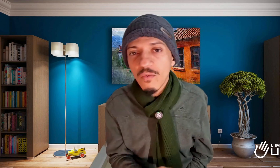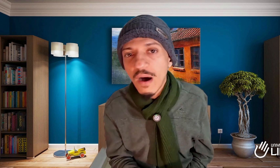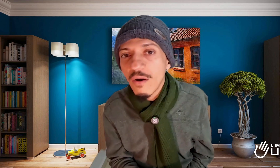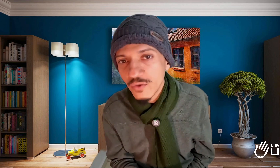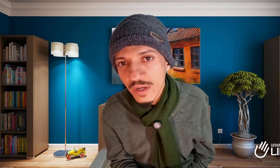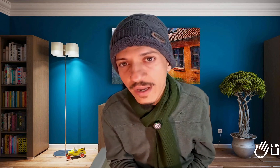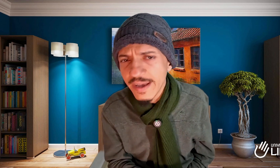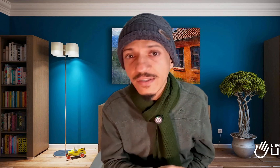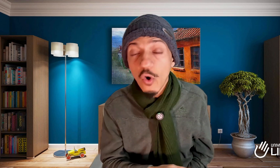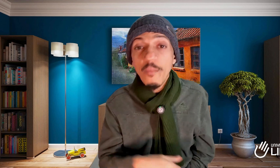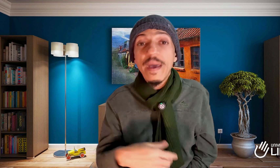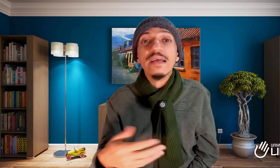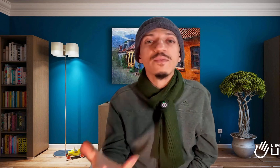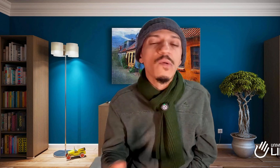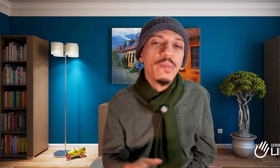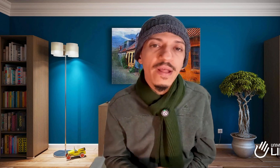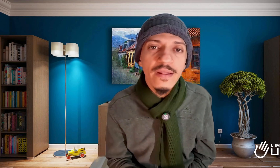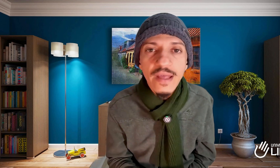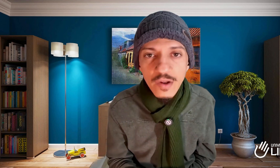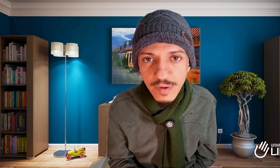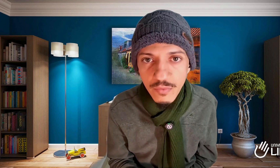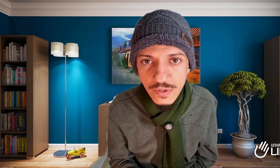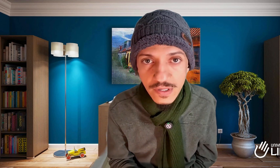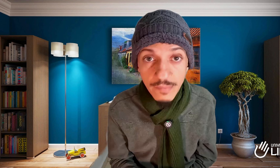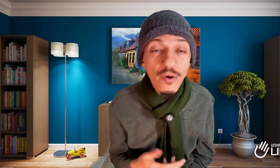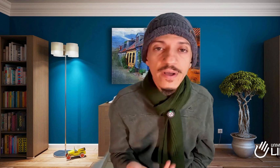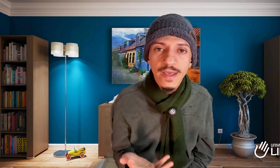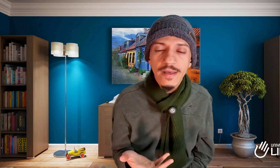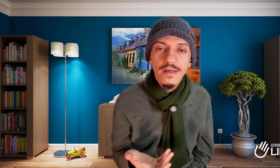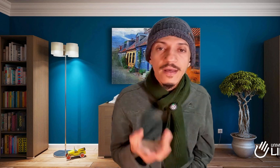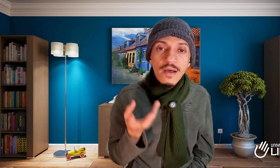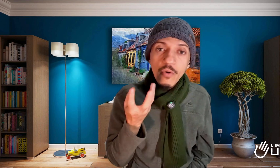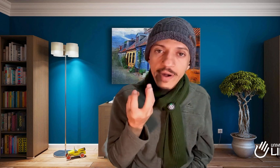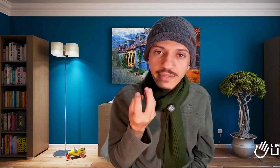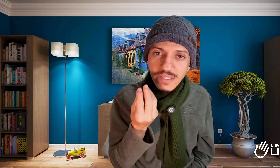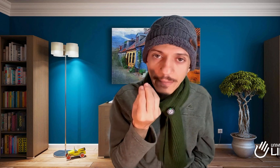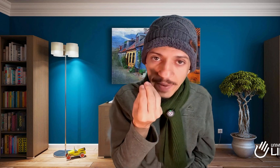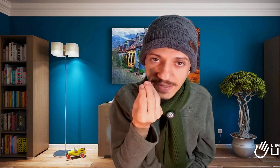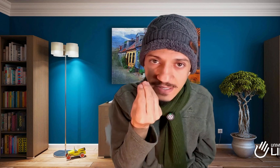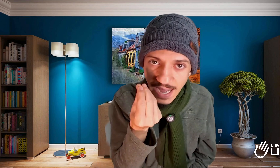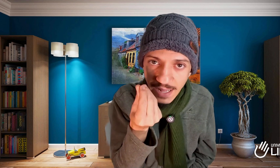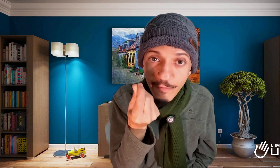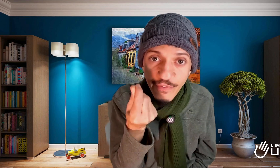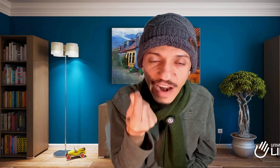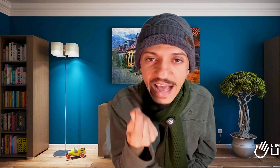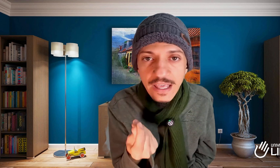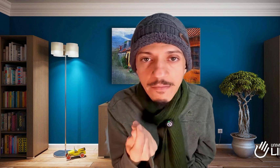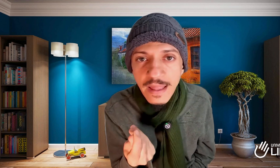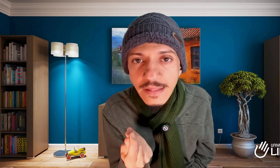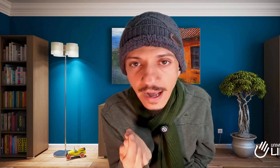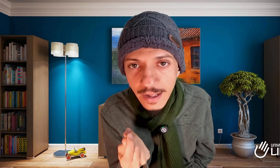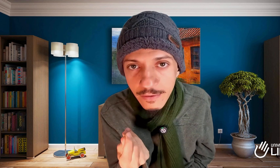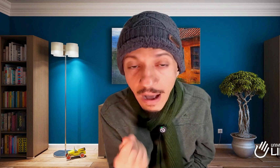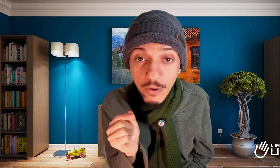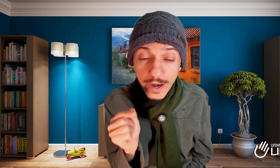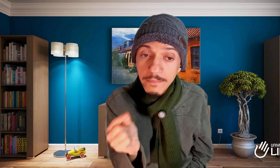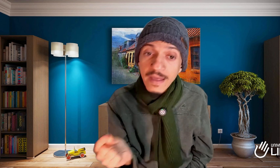áudio em inglês, ou mesmo compreender uma música. Por quê? Por causa desse aprendizado fragmentado. Agora,